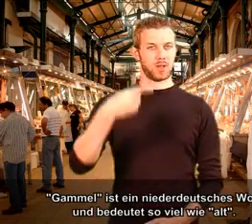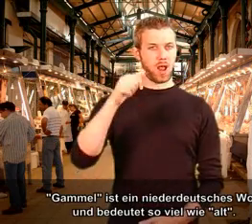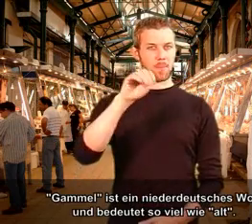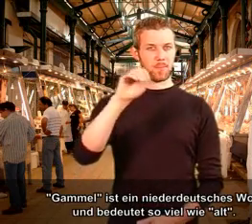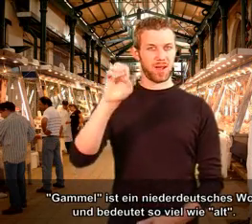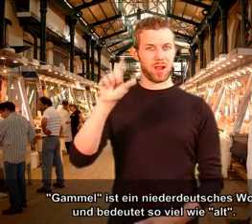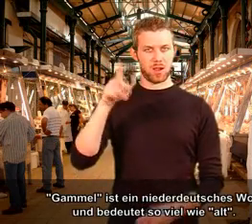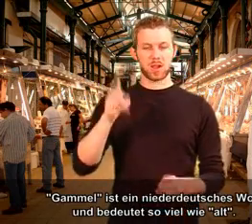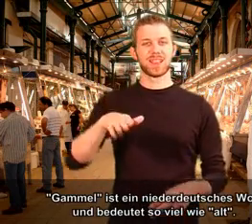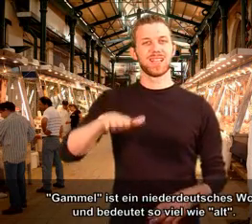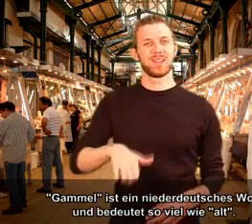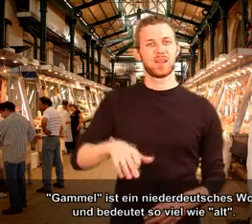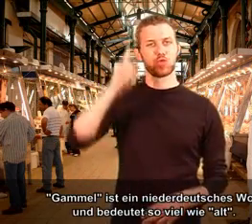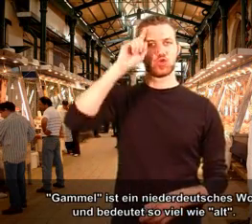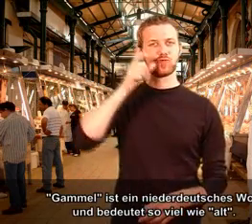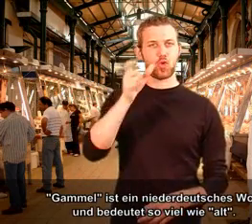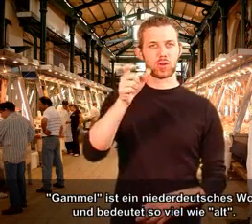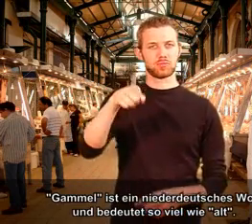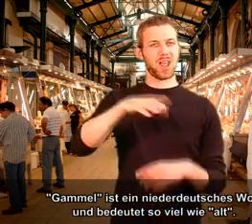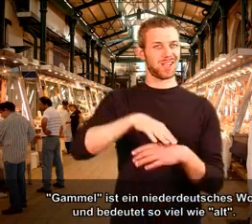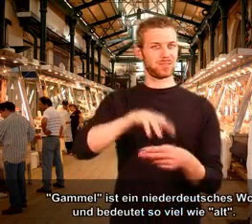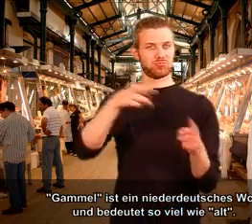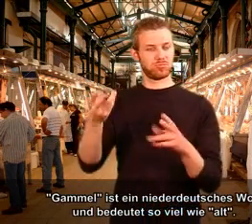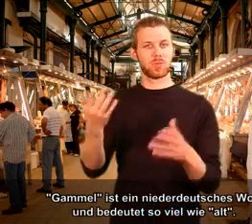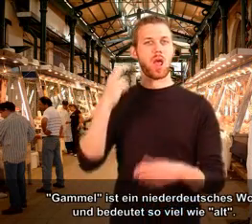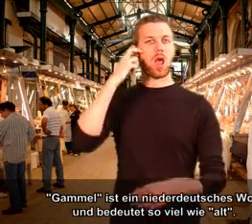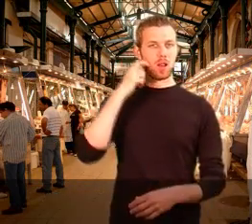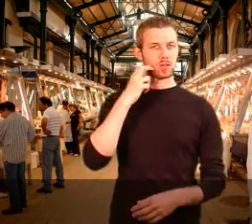Gammel ist ein niederdeutsches Wort und bedeutet so viel wie alt.